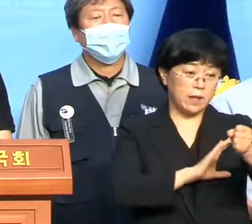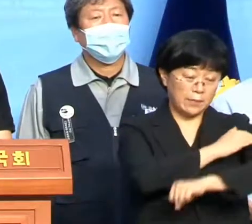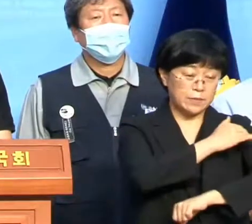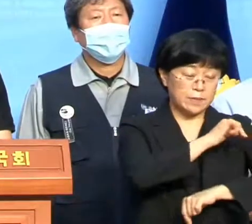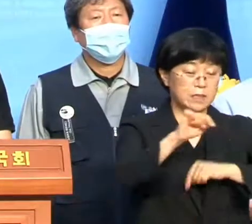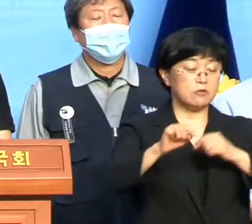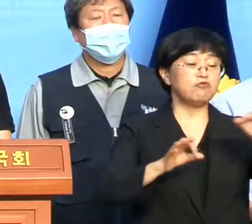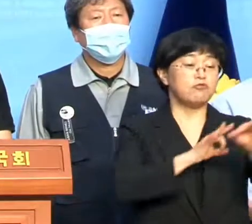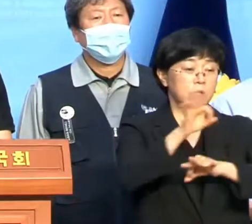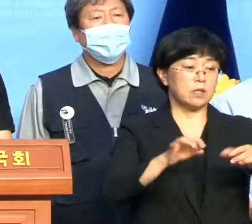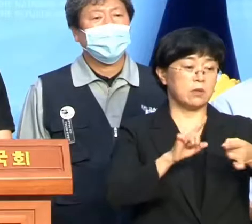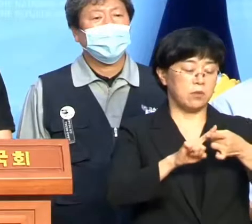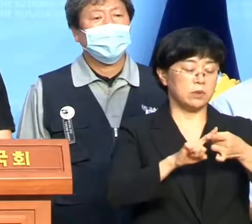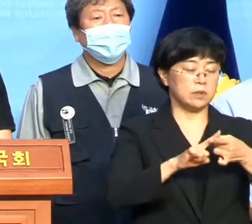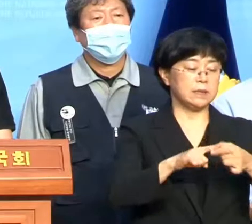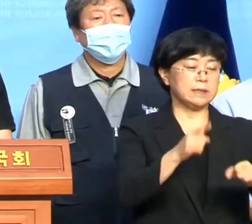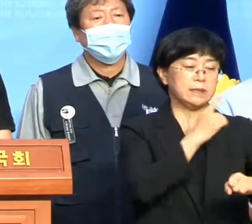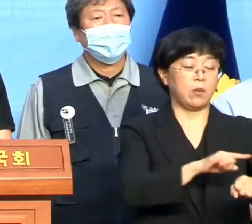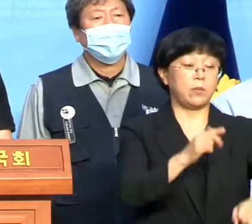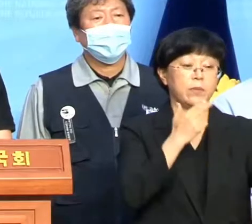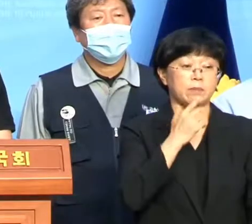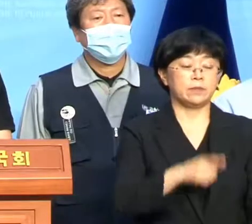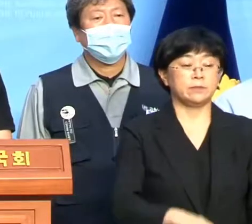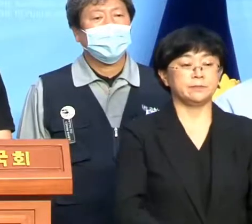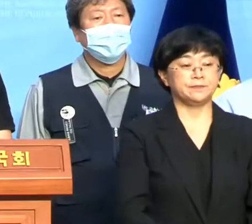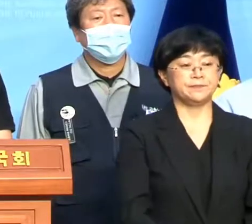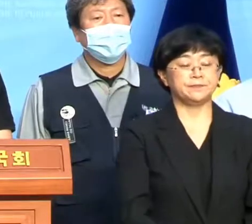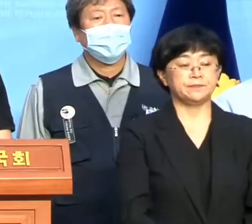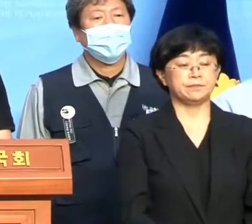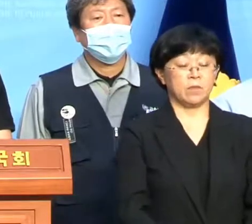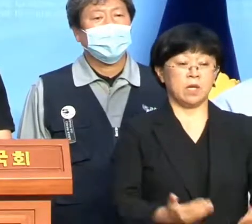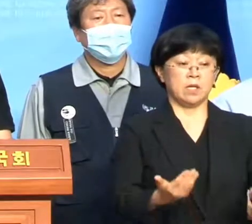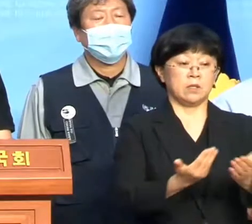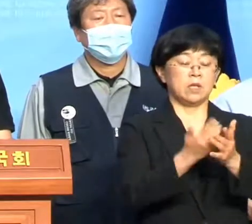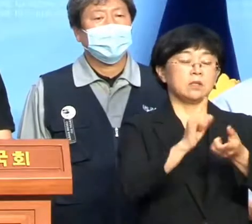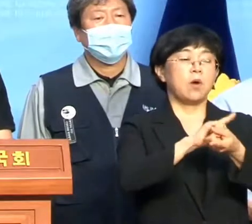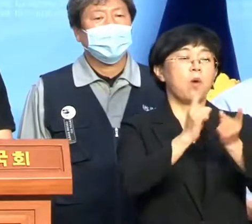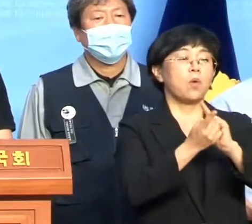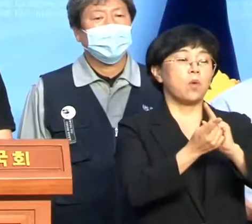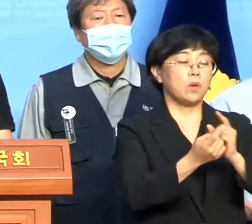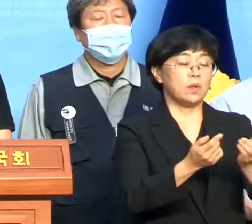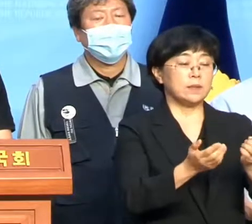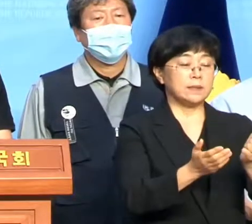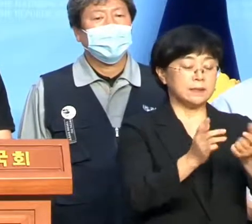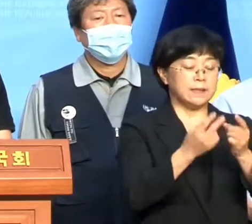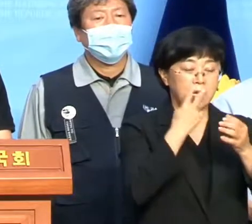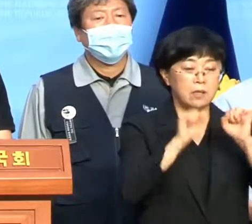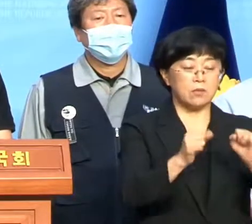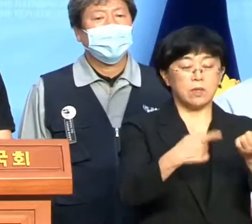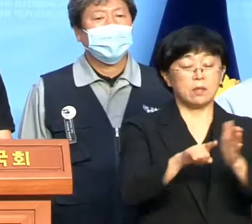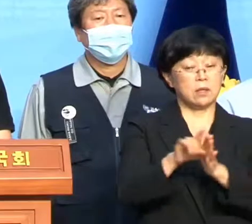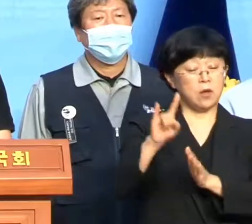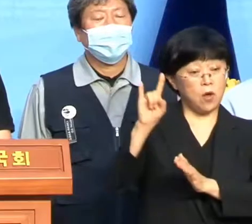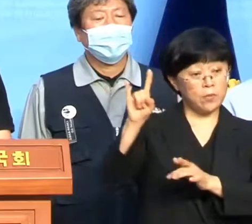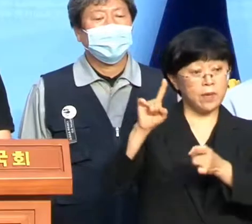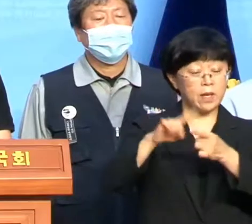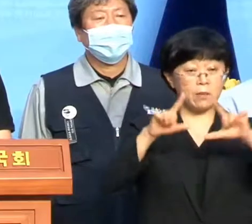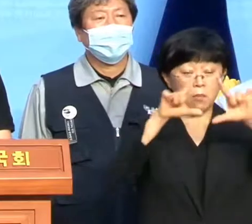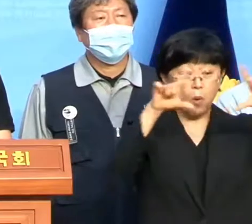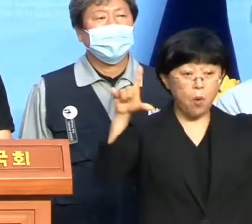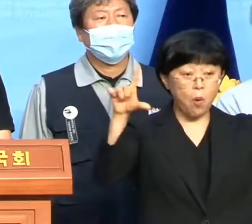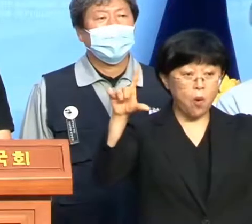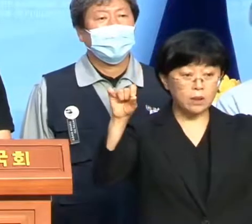극치이다 아동 방 성장과 상생 이란 현대중공업의 표현이